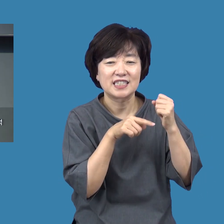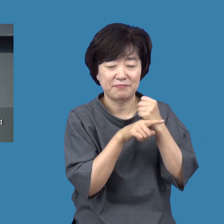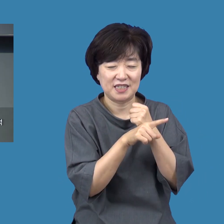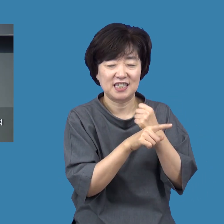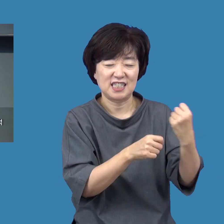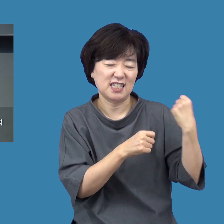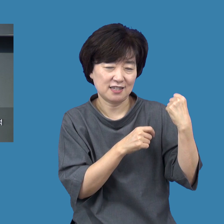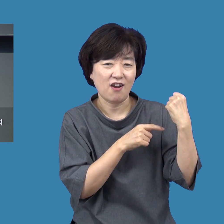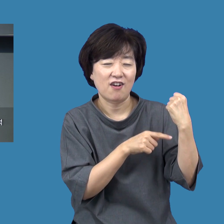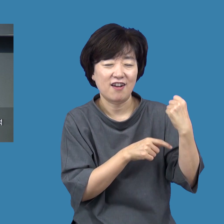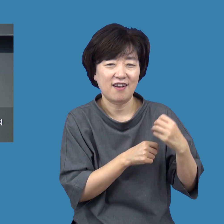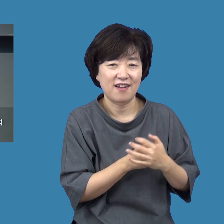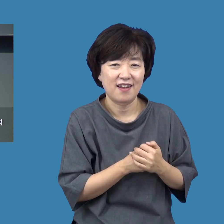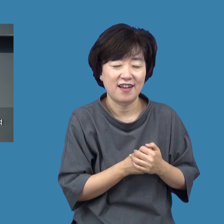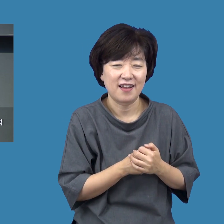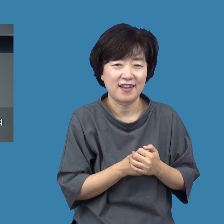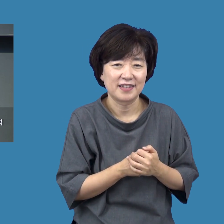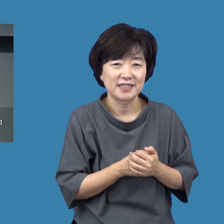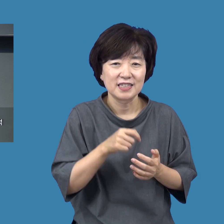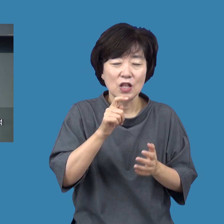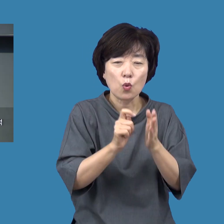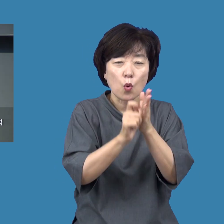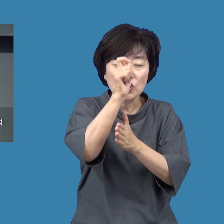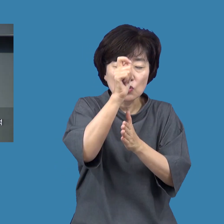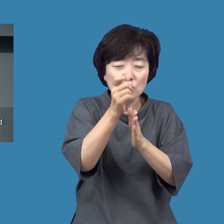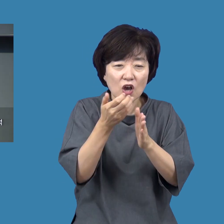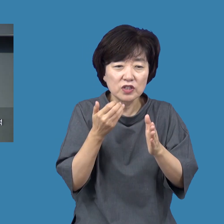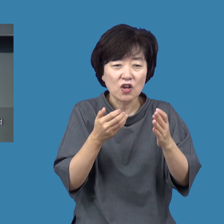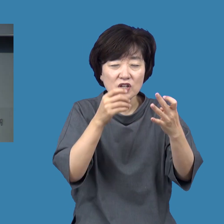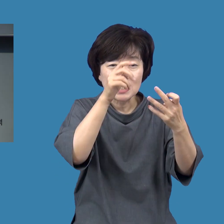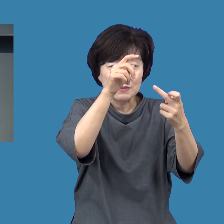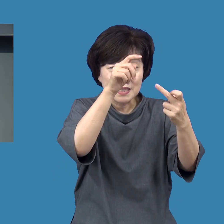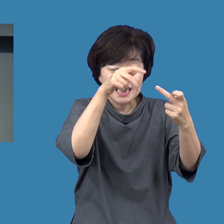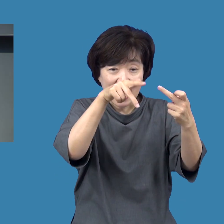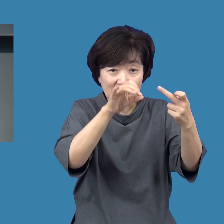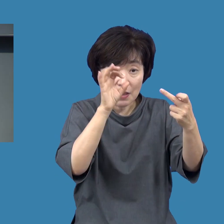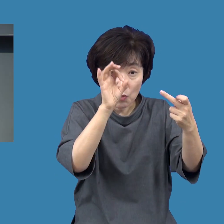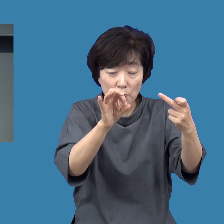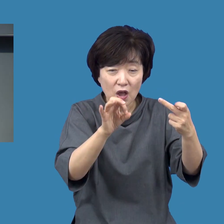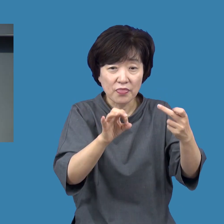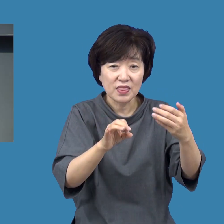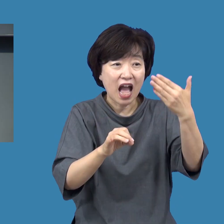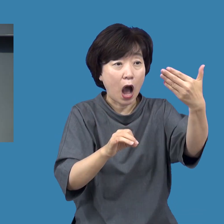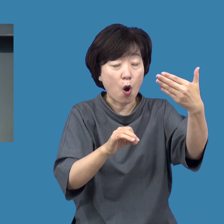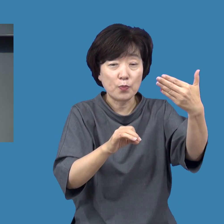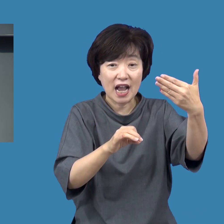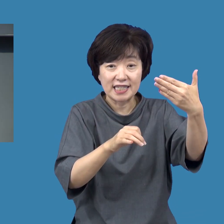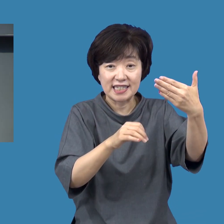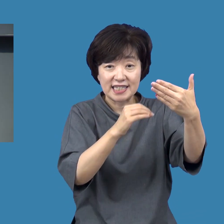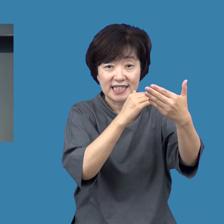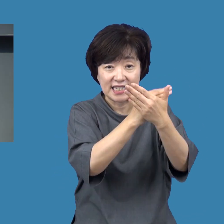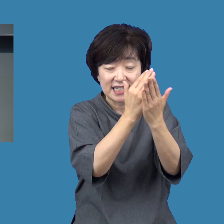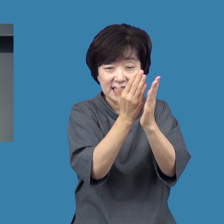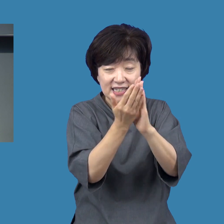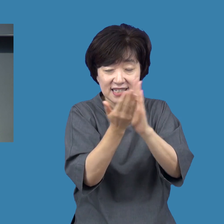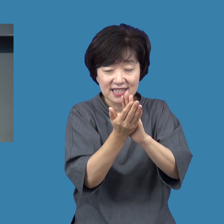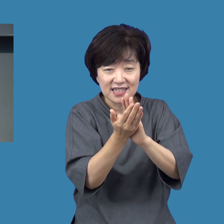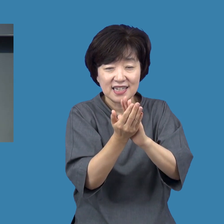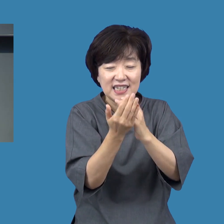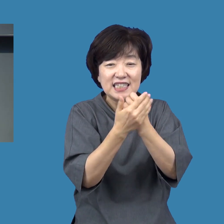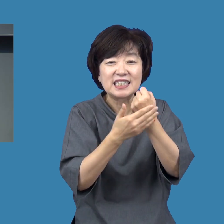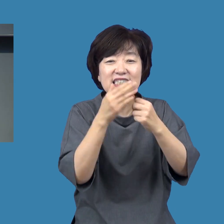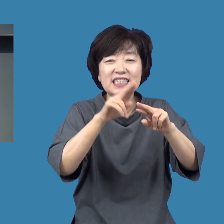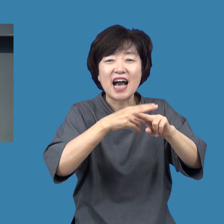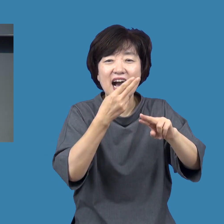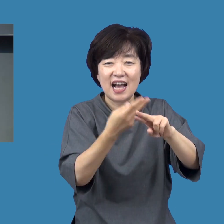능력이에요. 그래서 고린도전서 12장에 보면 9가지 다른 은사들이 쭉 이렇게 신령한 은사들이 묘사되어 있는데 이 은사들을 보면 참 재미있는